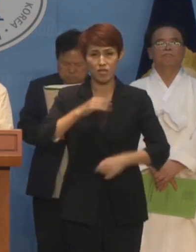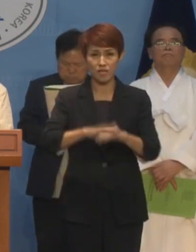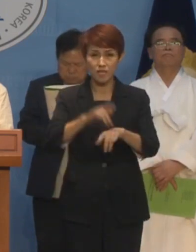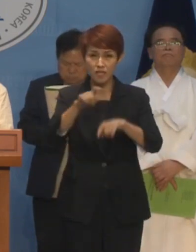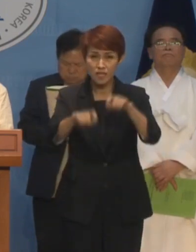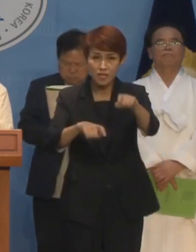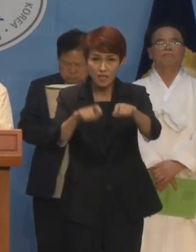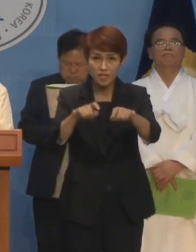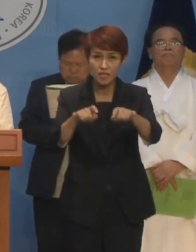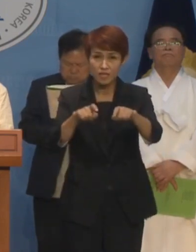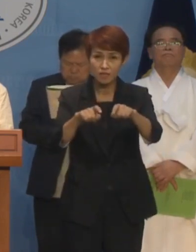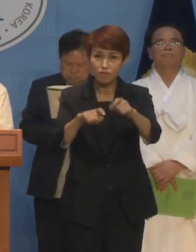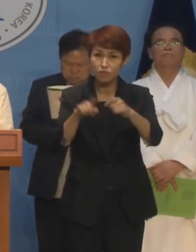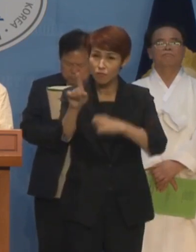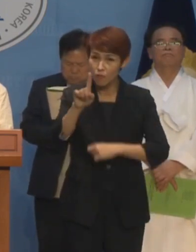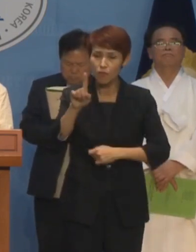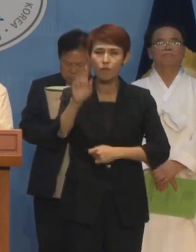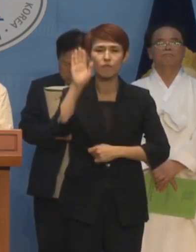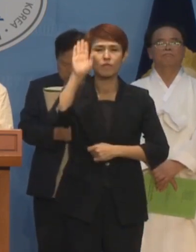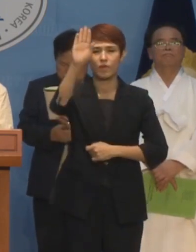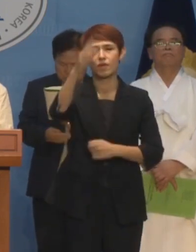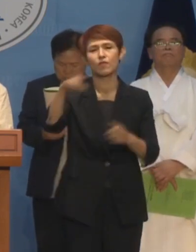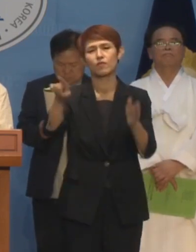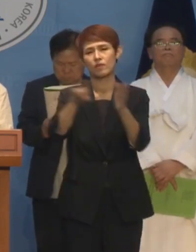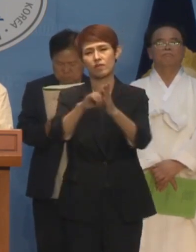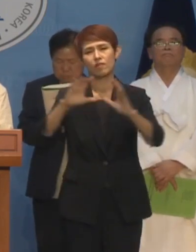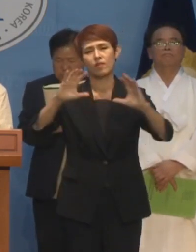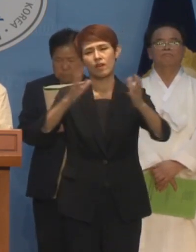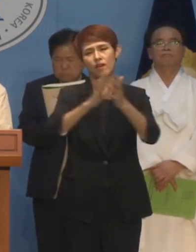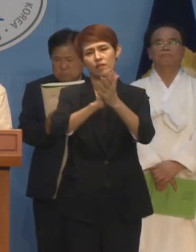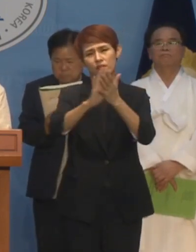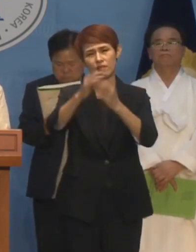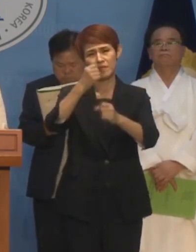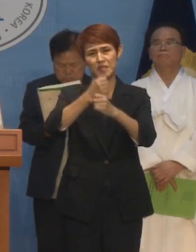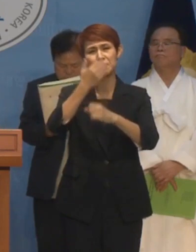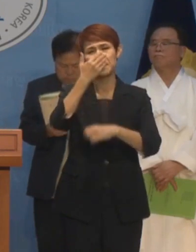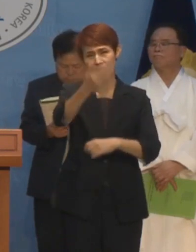미래를 위한 국가 질서가 잡히는 길이기 때문이다.